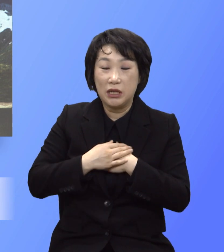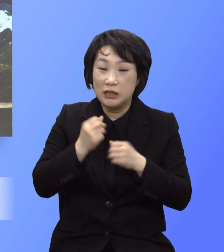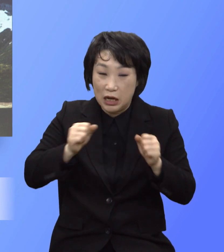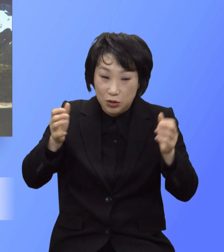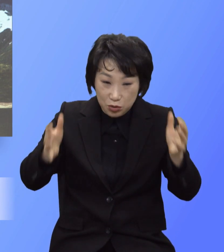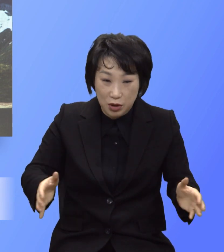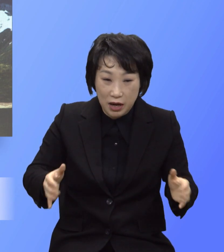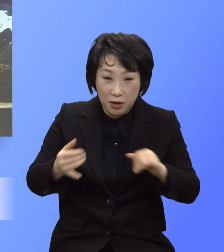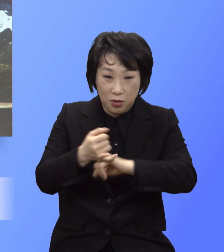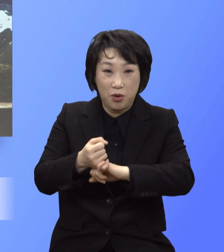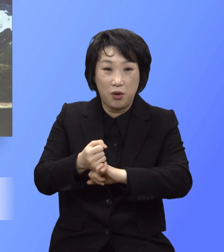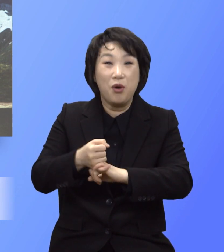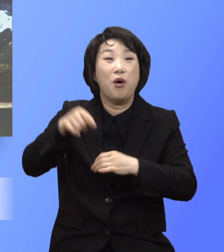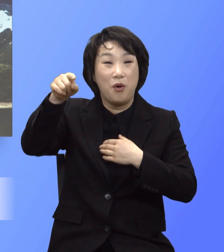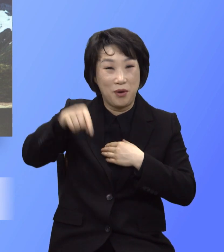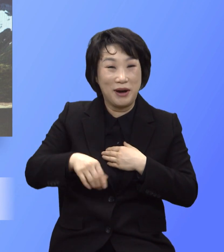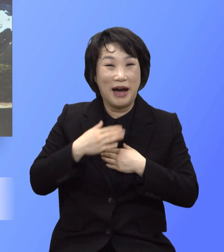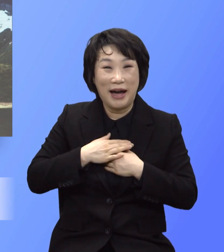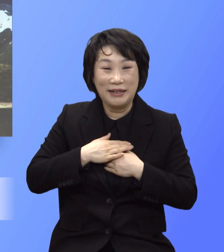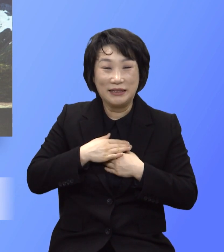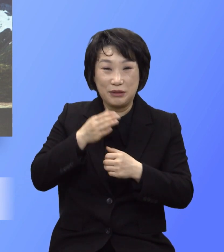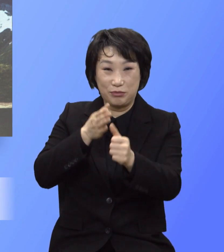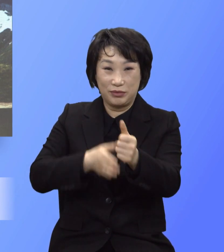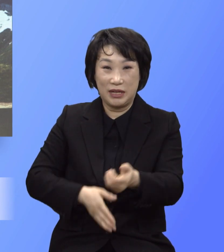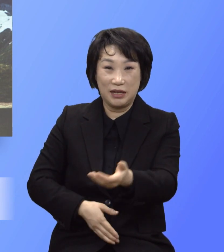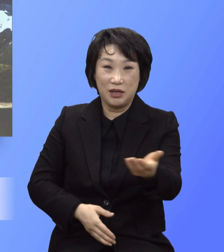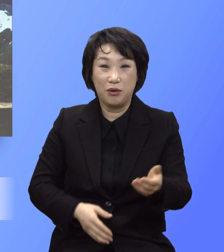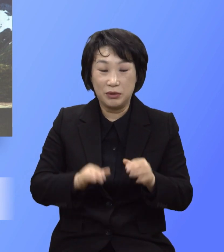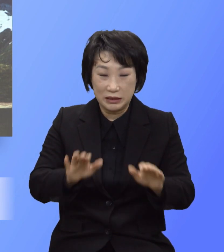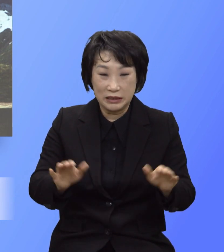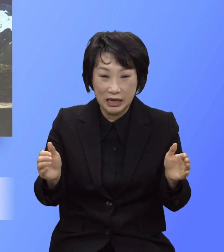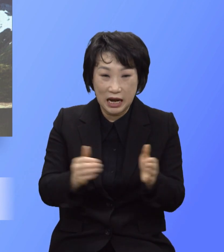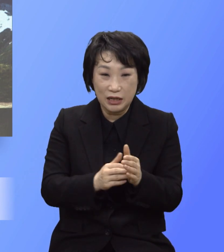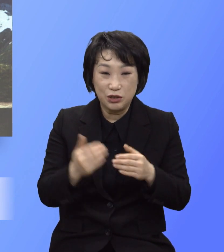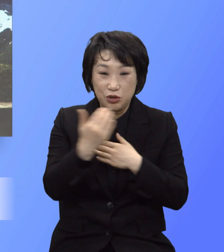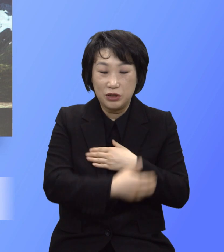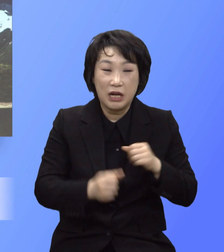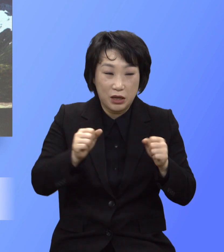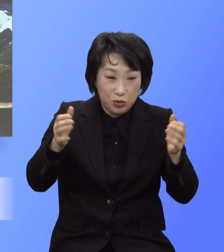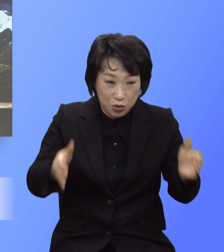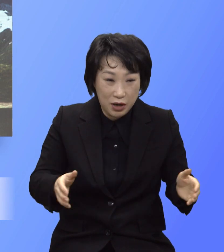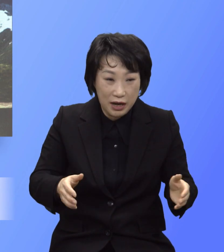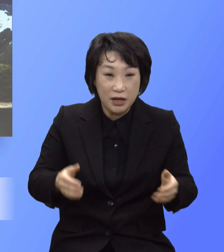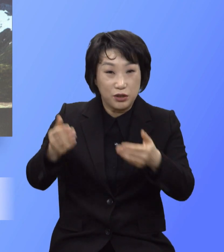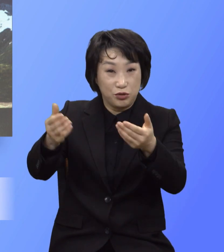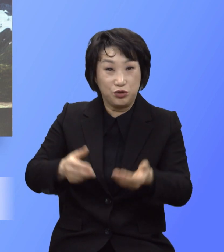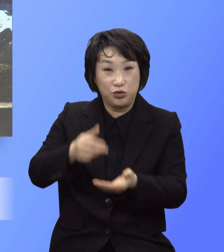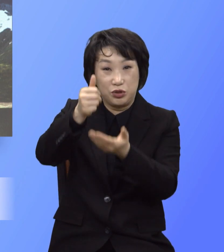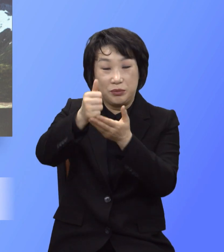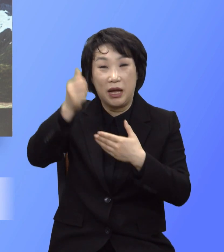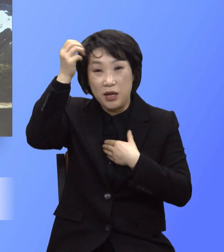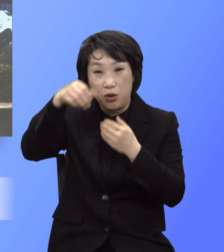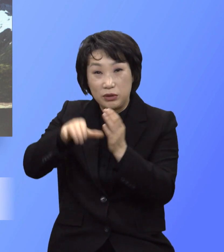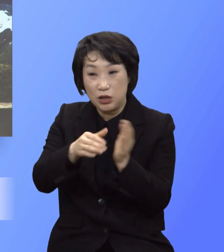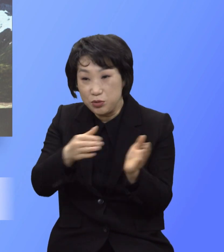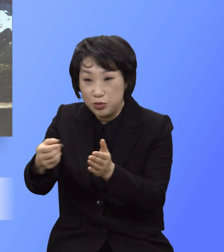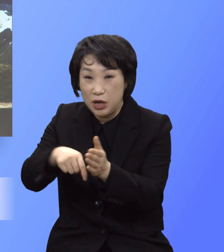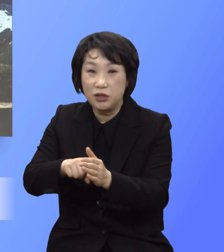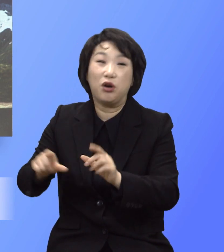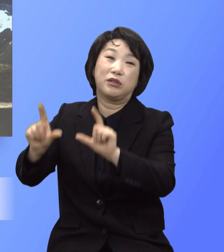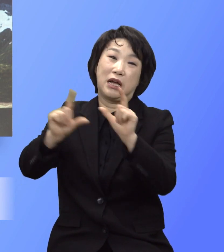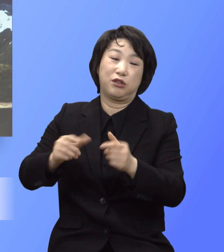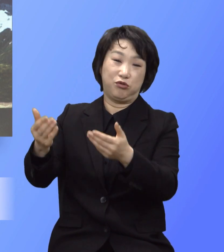반드시 주어진다는 사실을 알아야 합니다. 오늘까지 육신의 때를 주신 주님은 영혼의 때를 위해 살라고